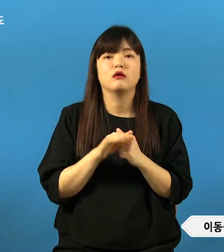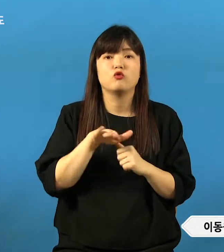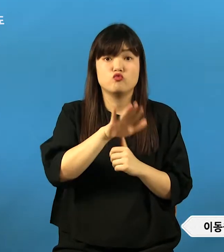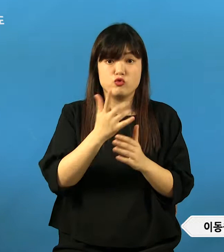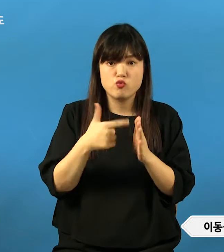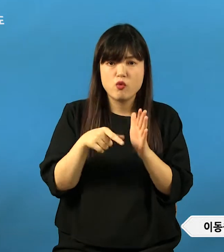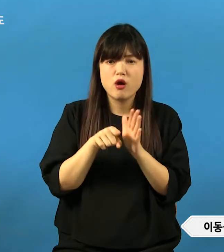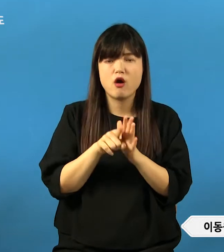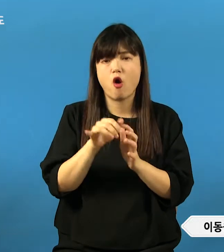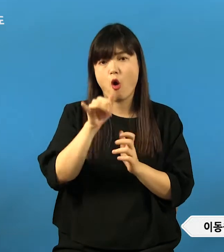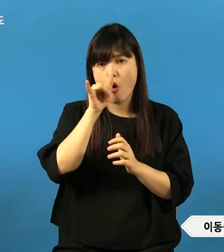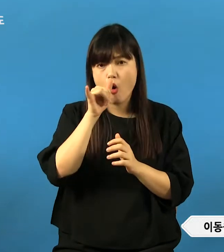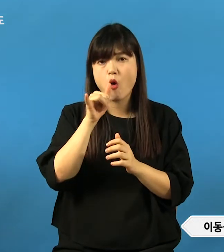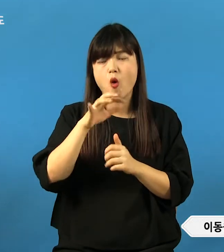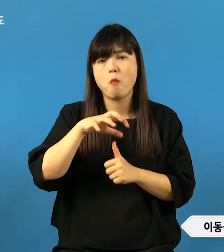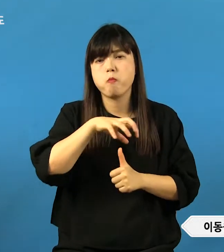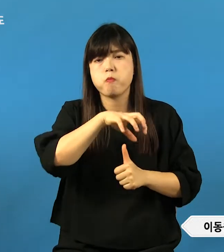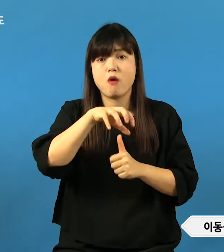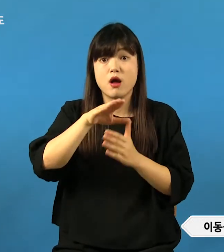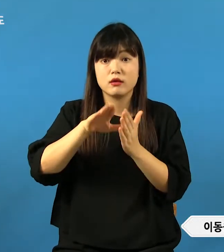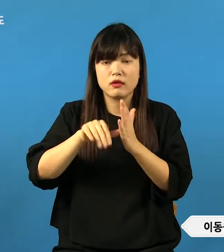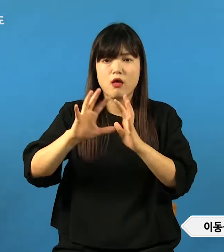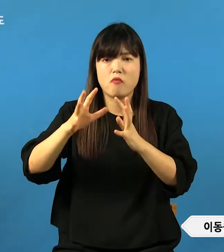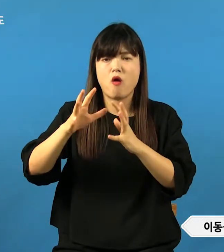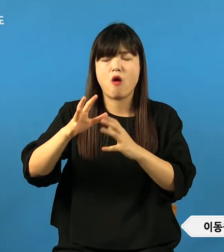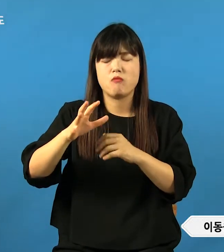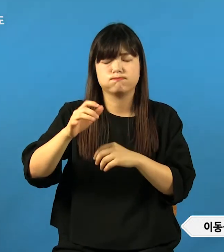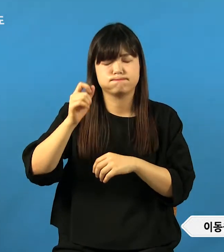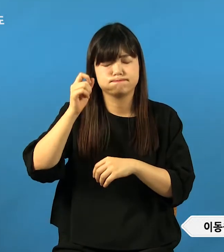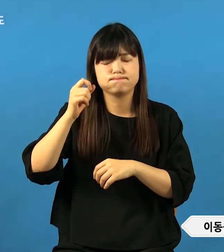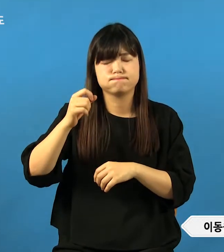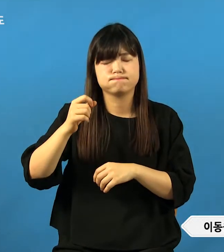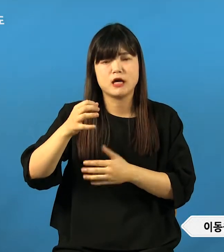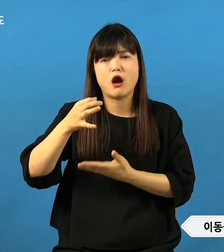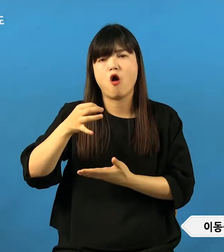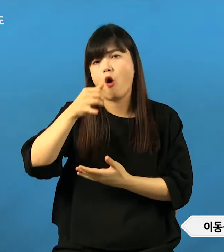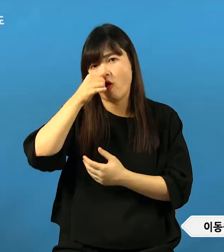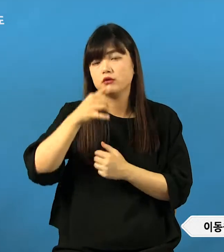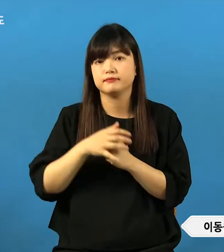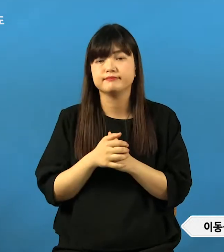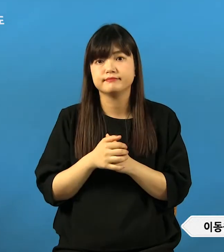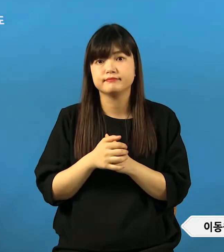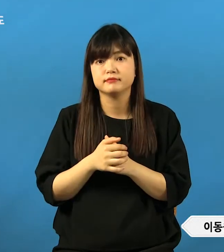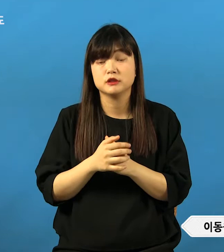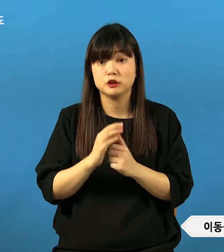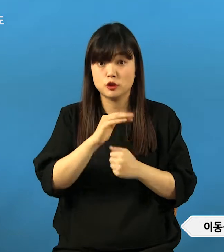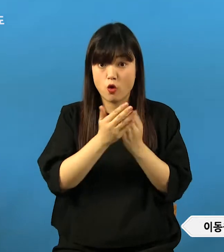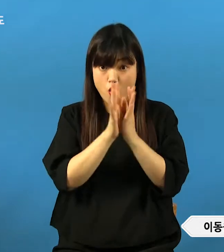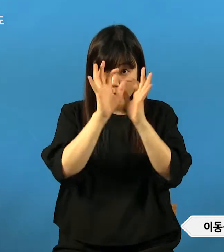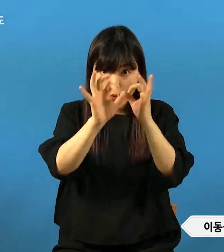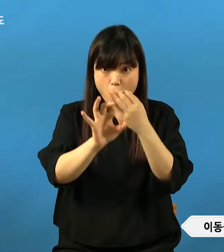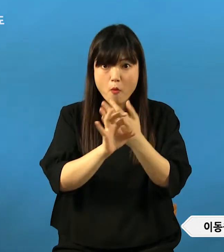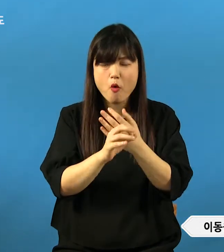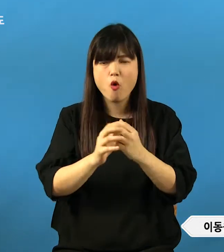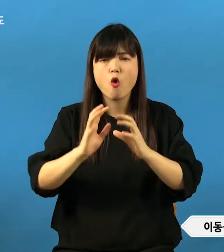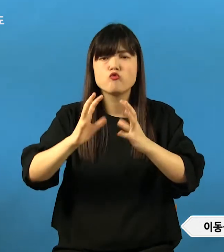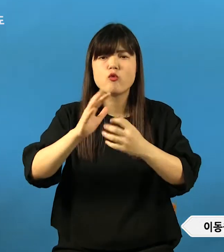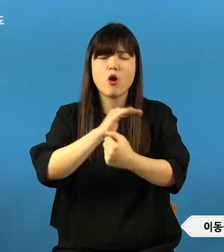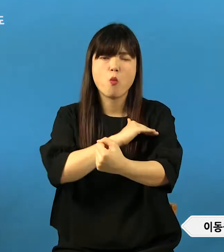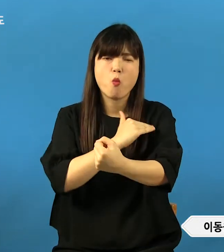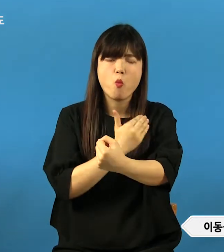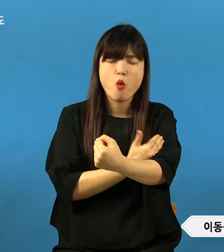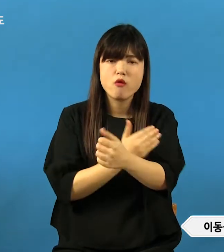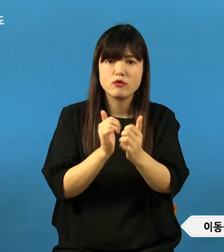우리를 위해서 존재하고 보호할 때 그 국가는 가치가 있는 것입니다. 우리가 성경에 보시면 하나님이